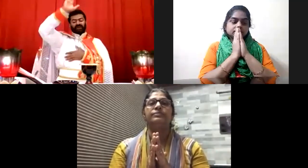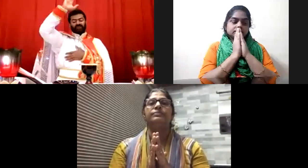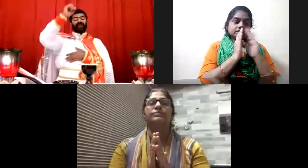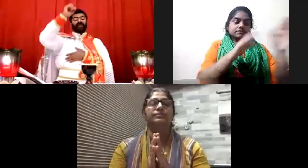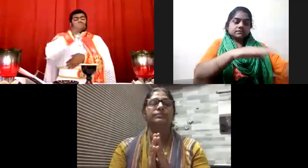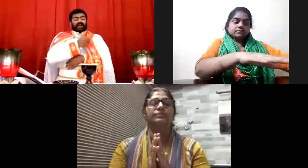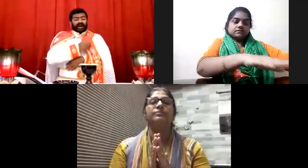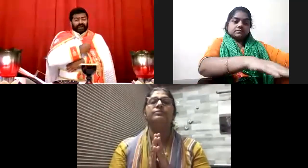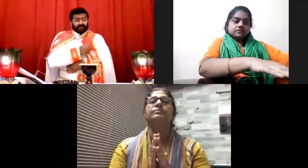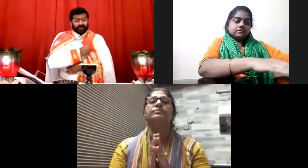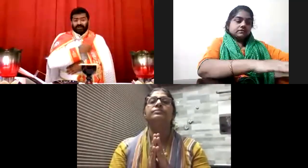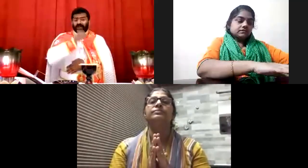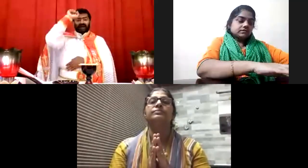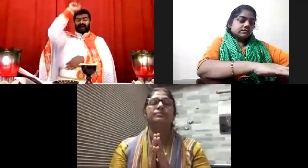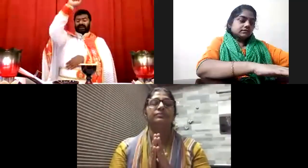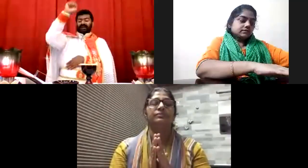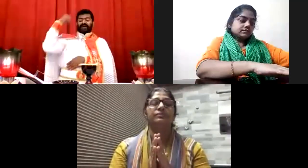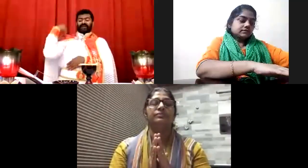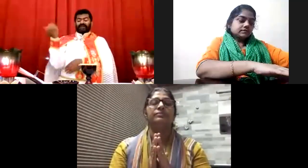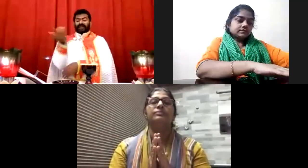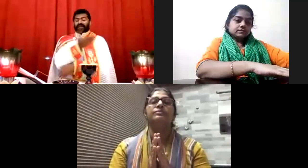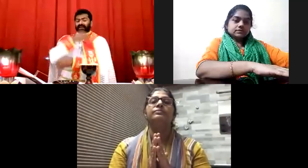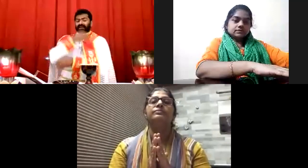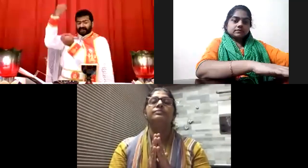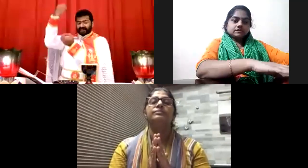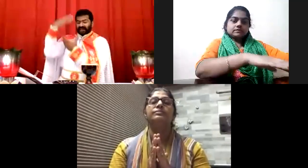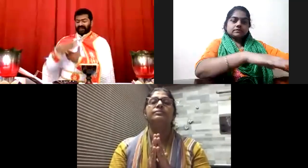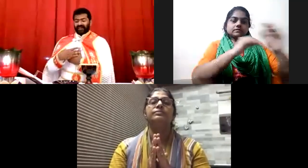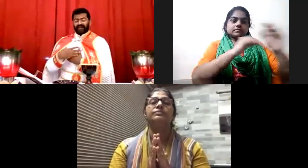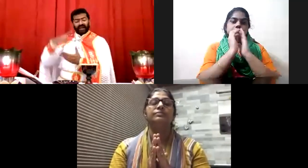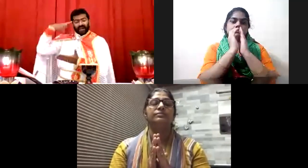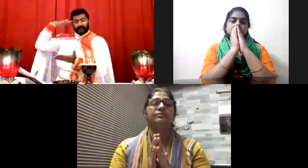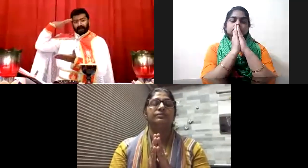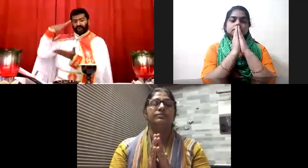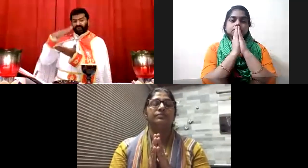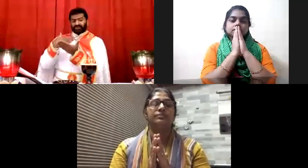കർത്താവാം ദൈവമേ, കാരുണ്യപൂർവ്വം അങ്ങ് ഞങ്ങൾക്ക് നൽകിയ